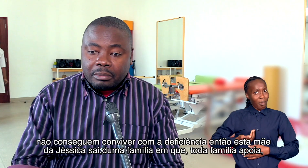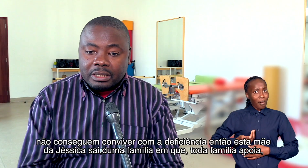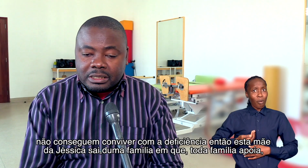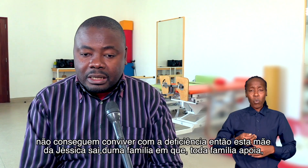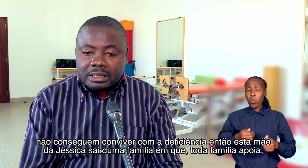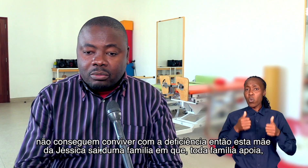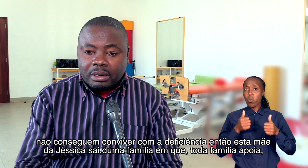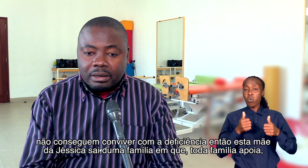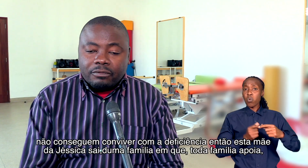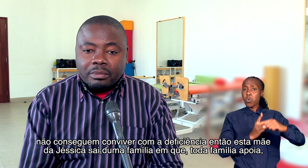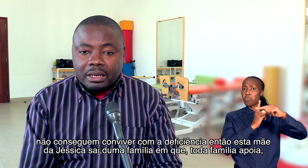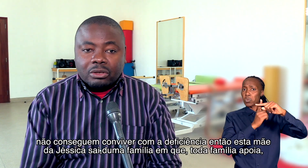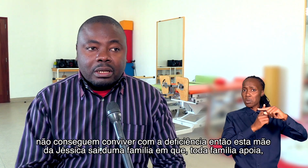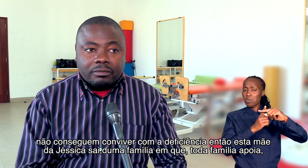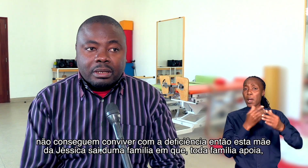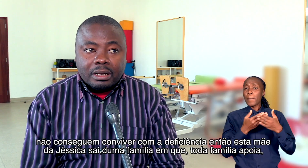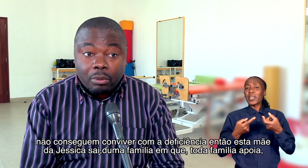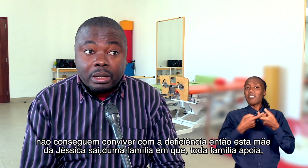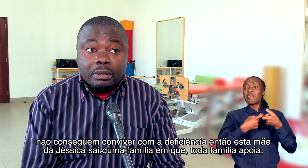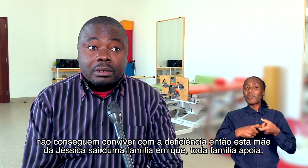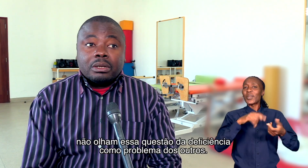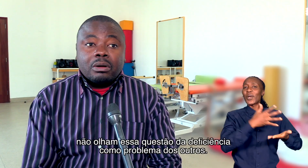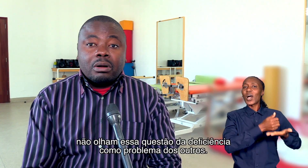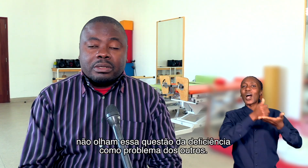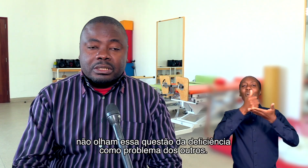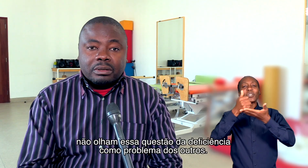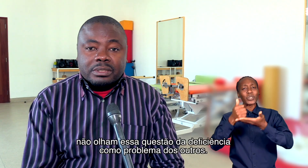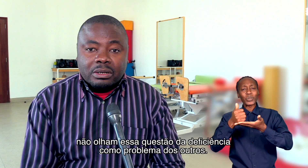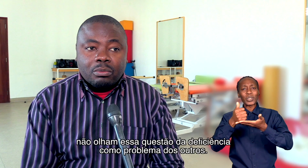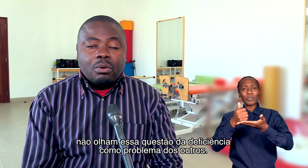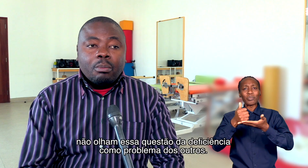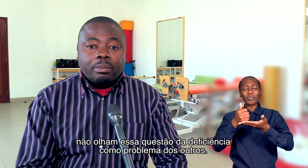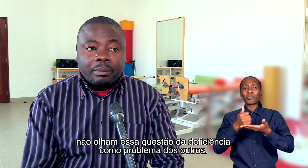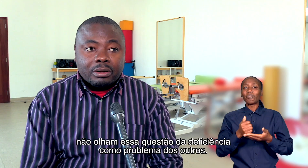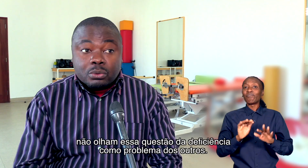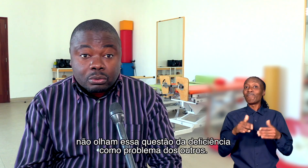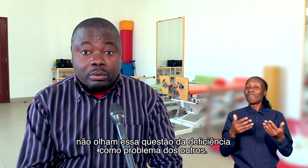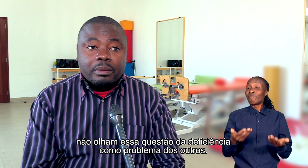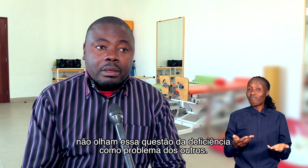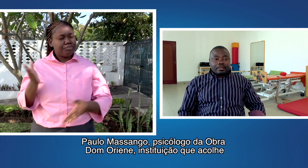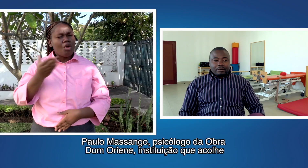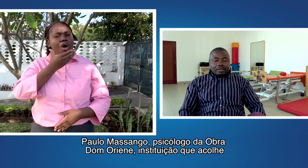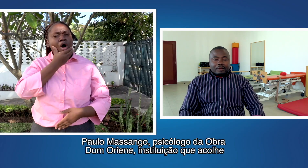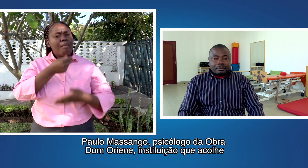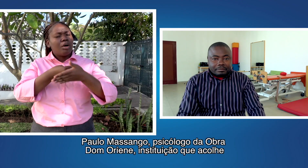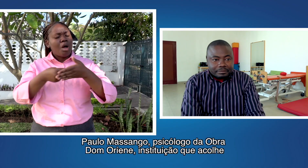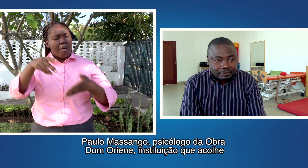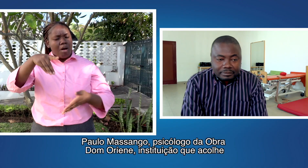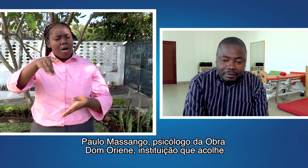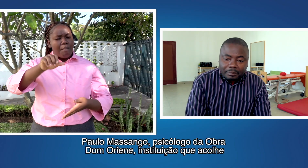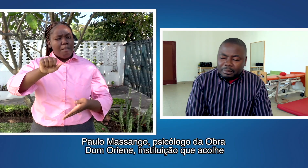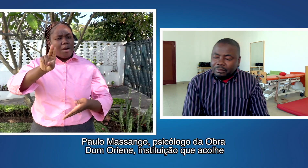esta mãe da Jéssica sai de uma família em que toda a família apoia, não é? Não olham essa questão da deficiência como um problema dos outros, não é? Paulo